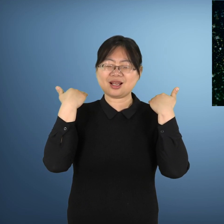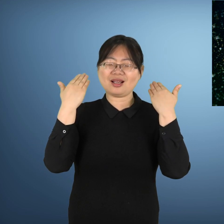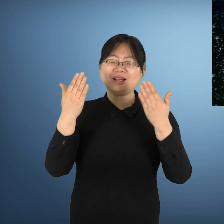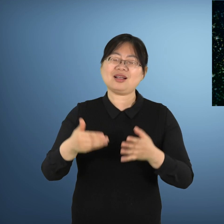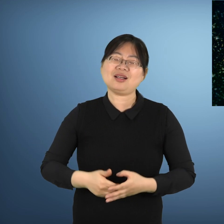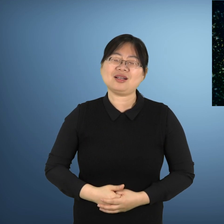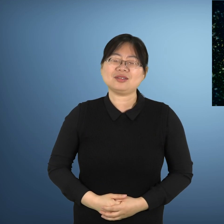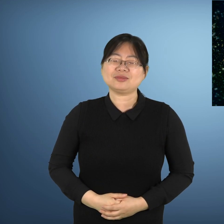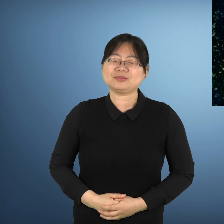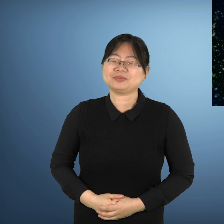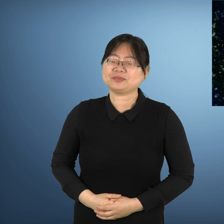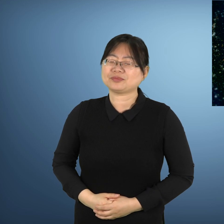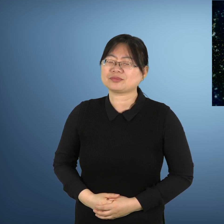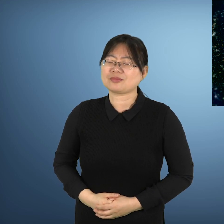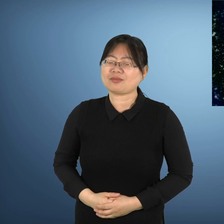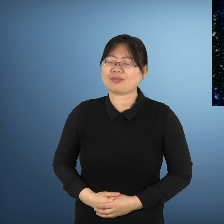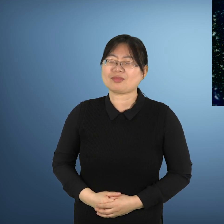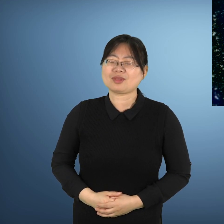지나가리라.